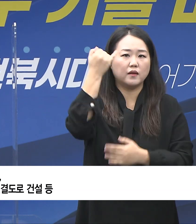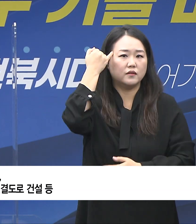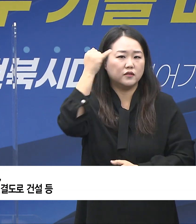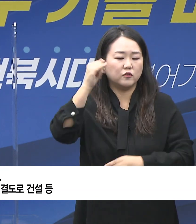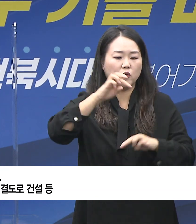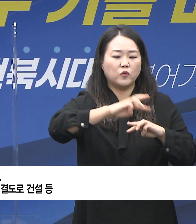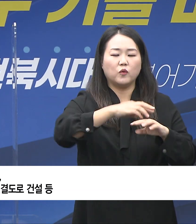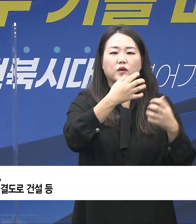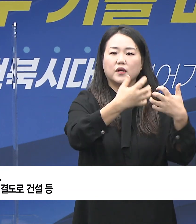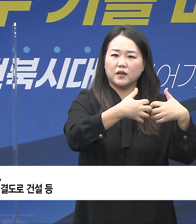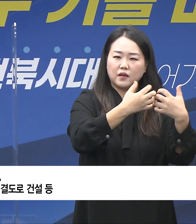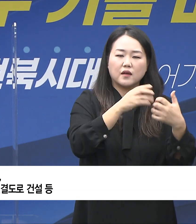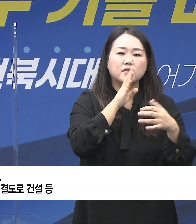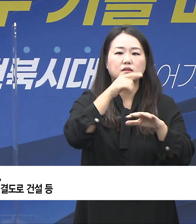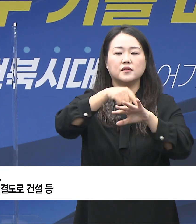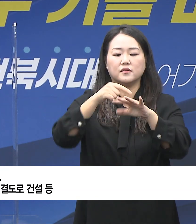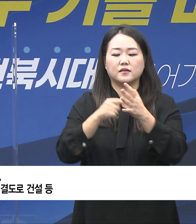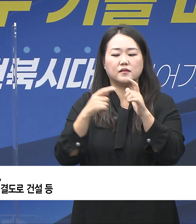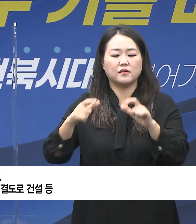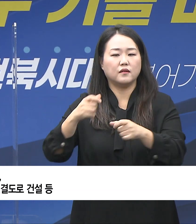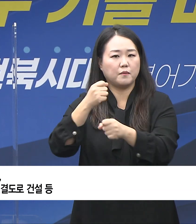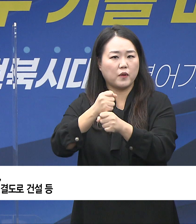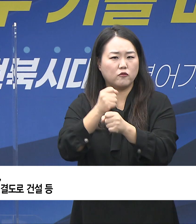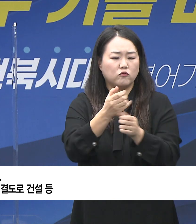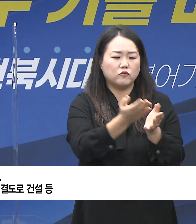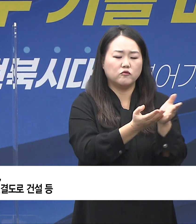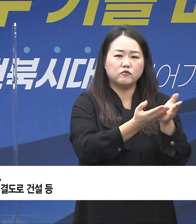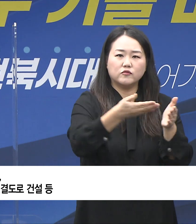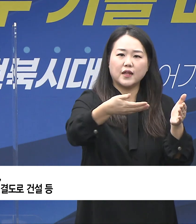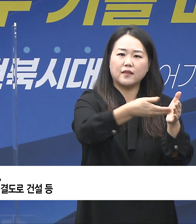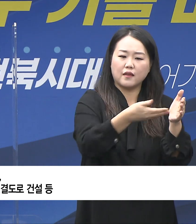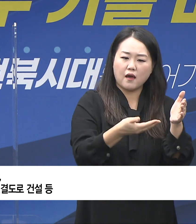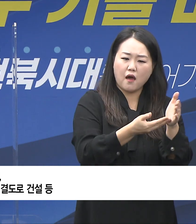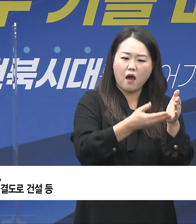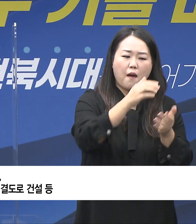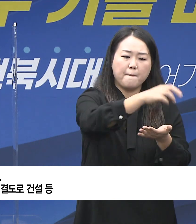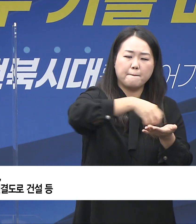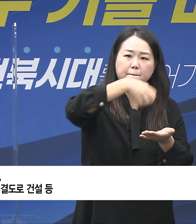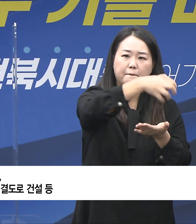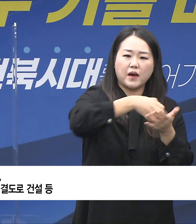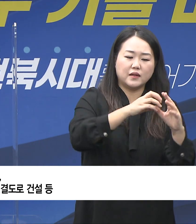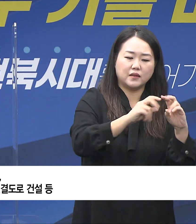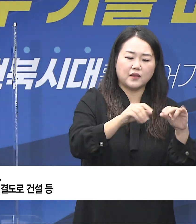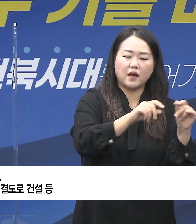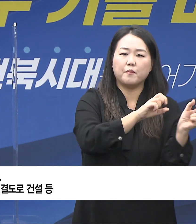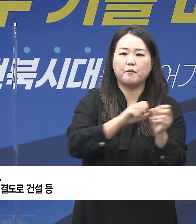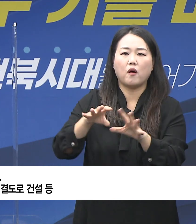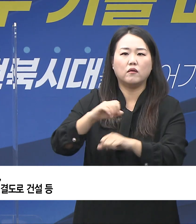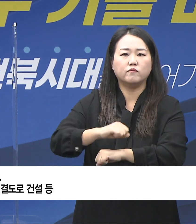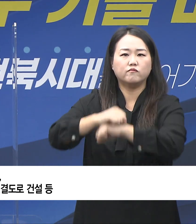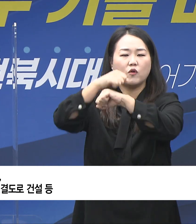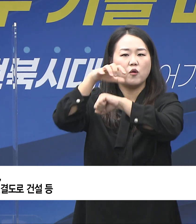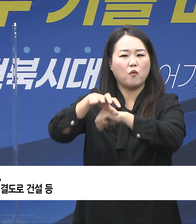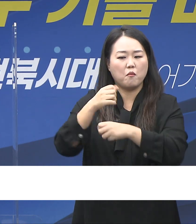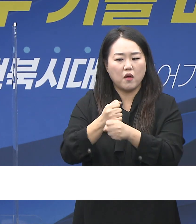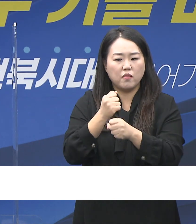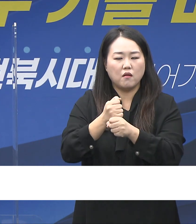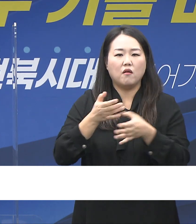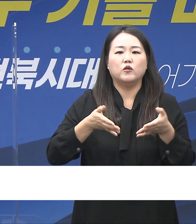실증단지 구축, 군산항 제2준설토, 투기장 건설, 새만금 지역 간 연결도로 건설